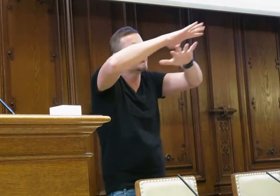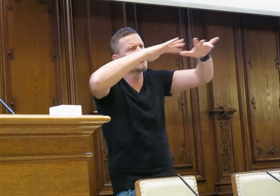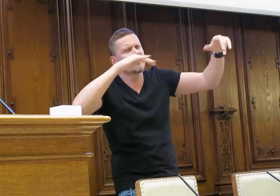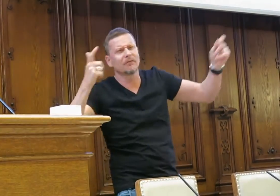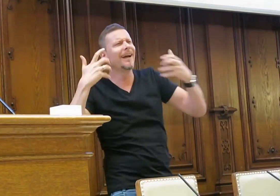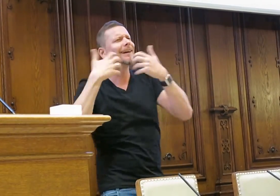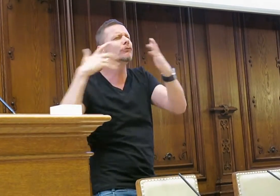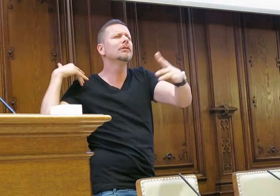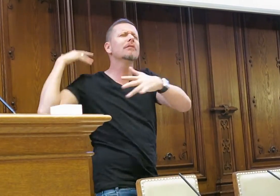Vielen Dank.